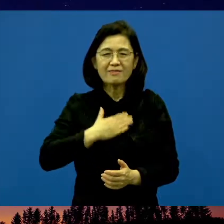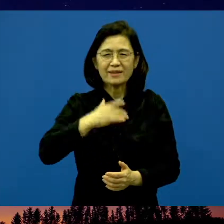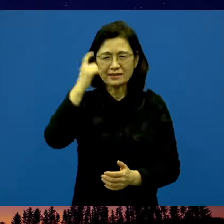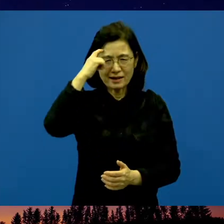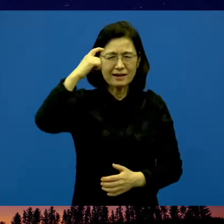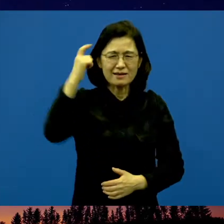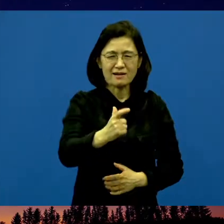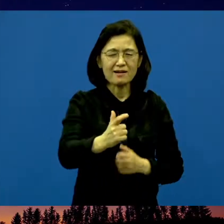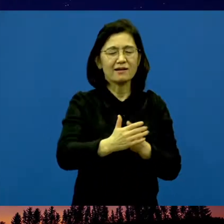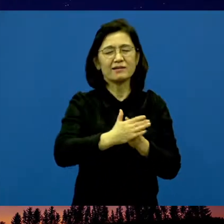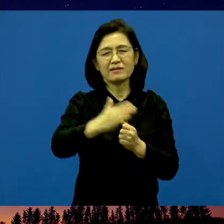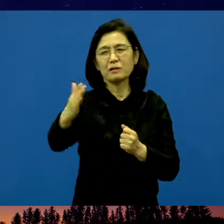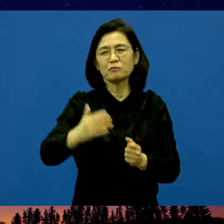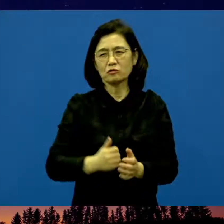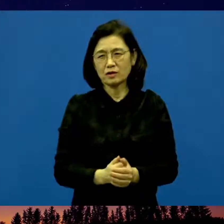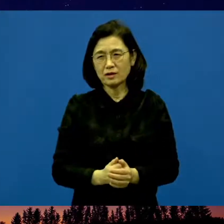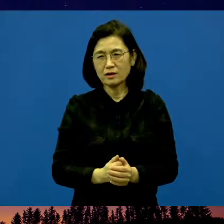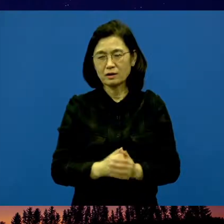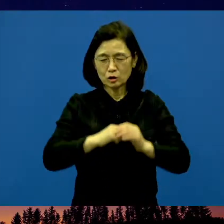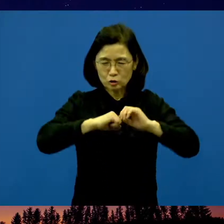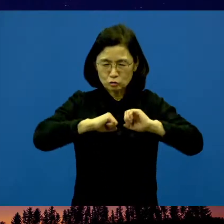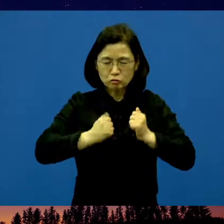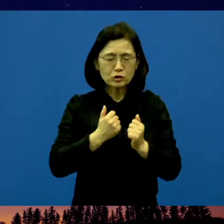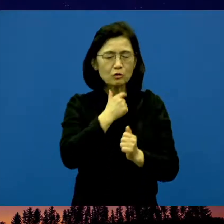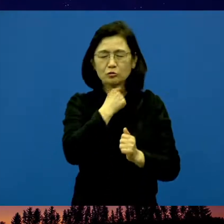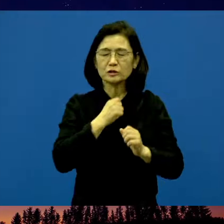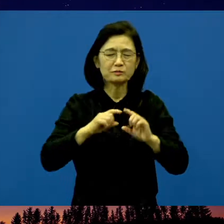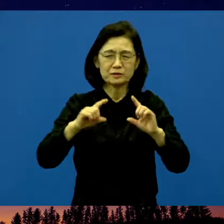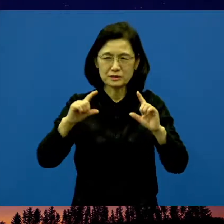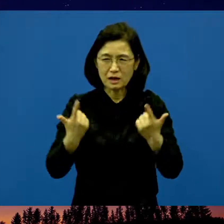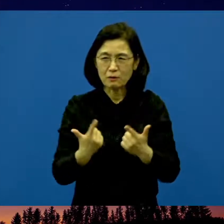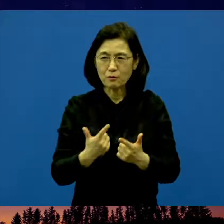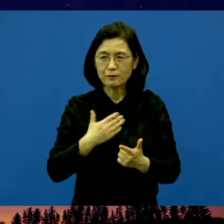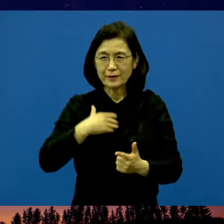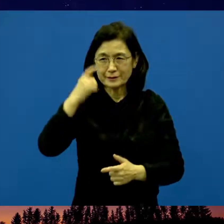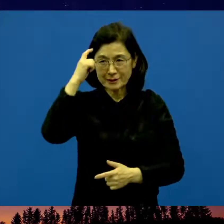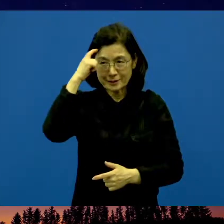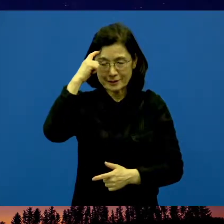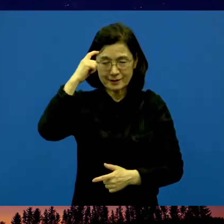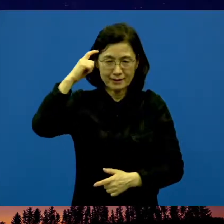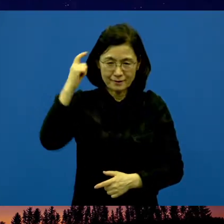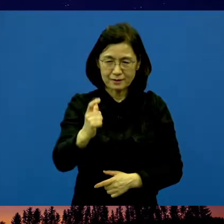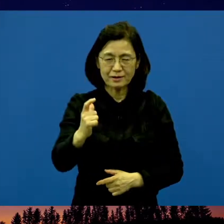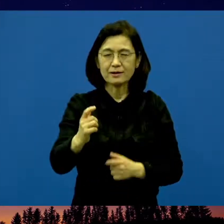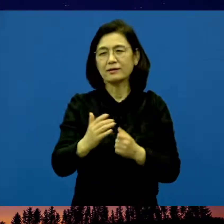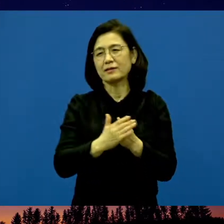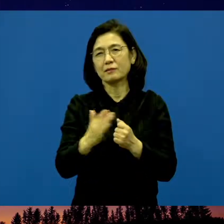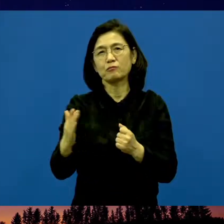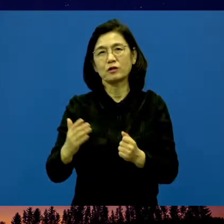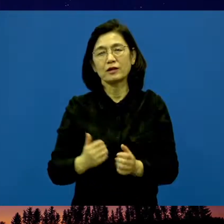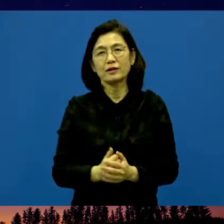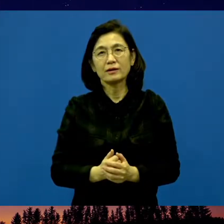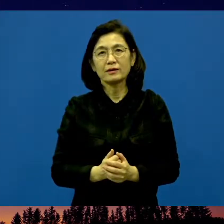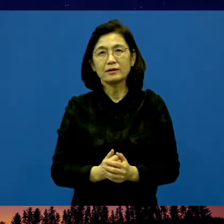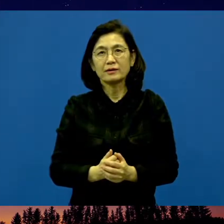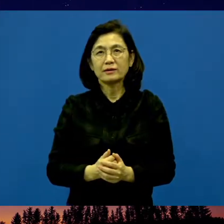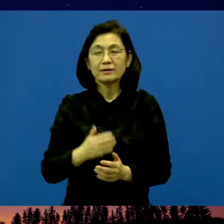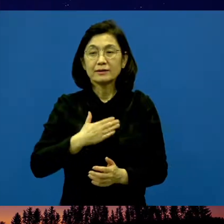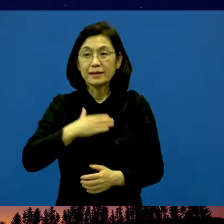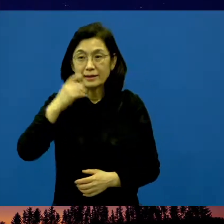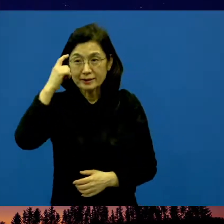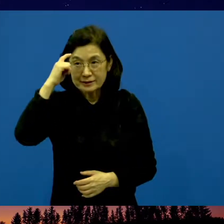뜻입니다. 우리는 우리의 생각을 강화하면서 살아가고 있어요. 우리의 생각을